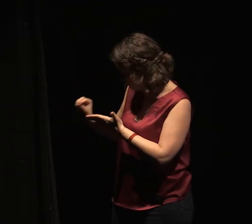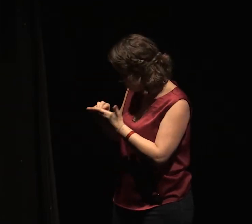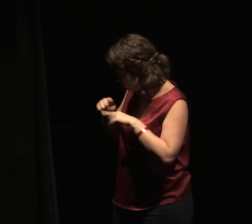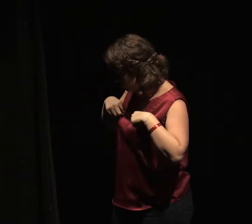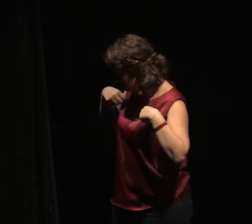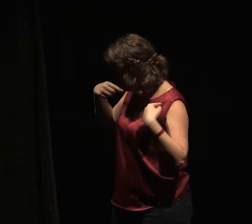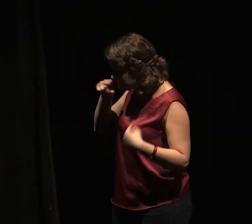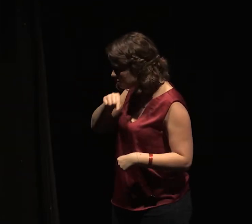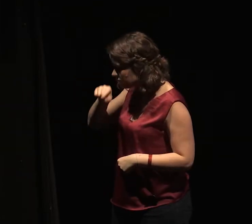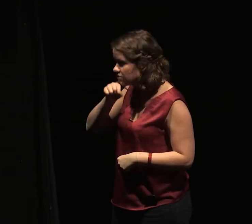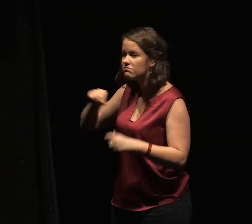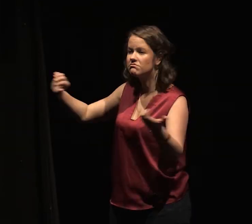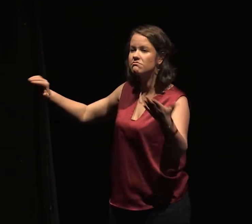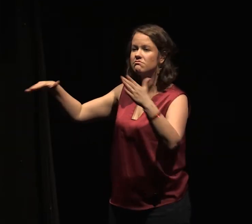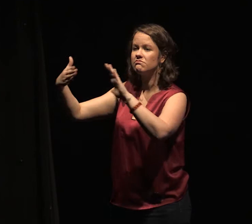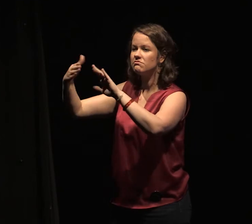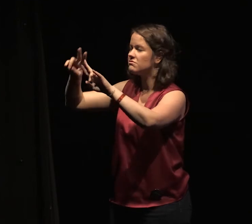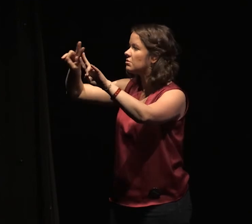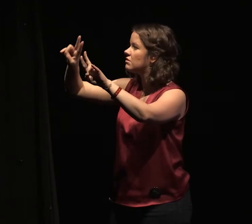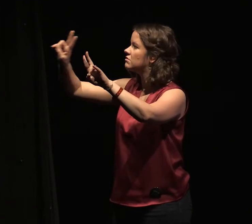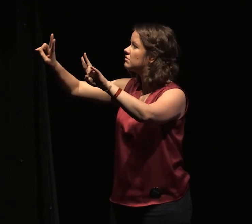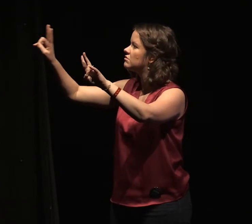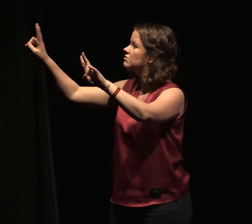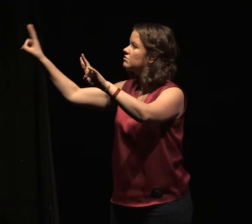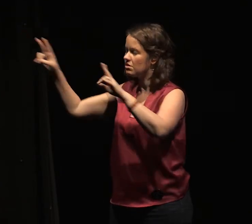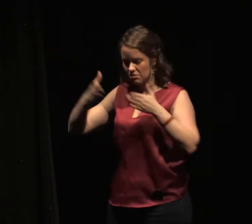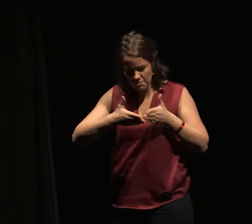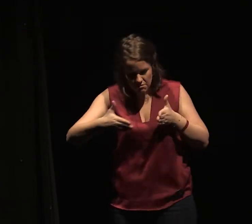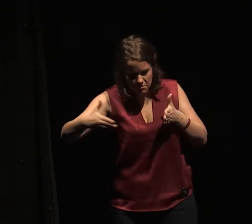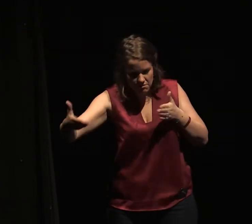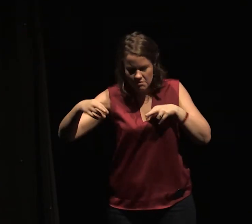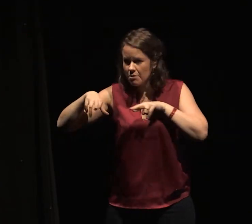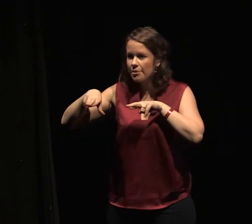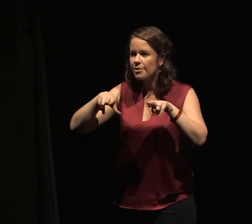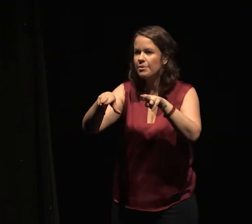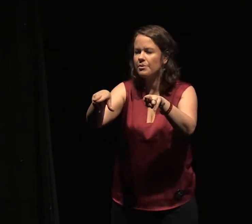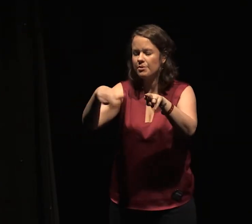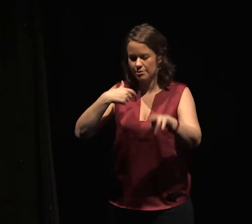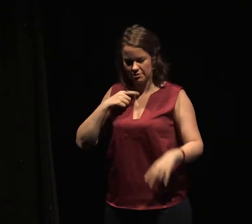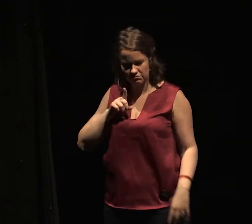sur les toits et une ruelle menant au port. Cette mer